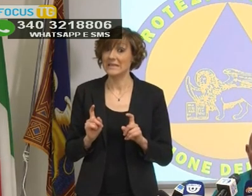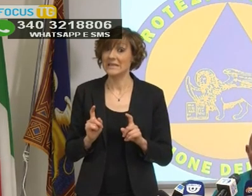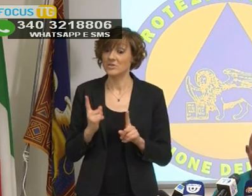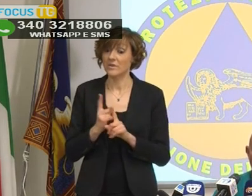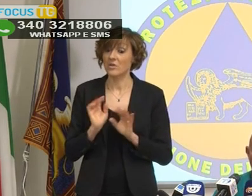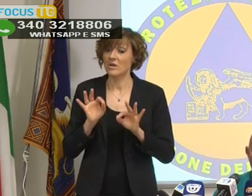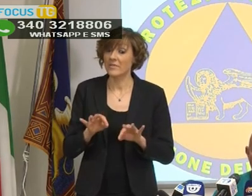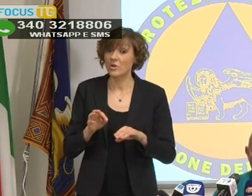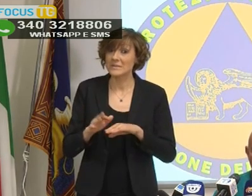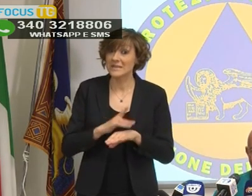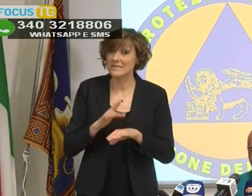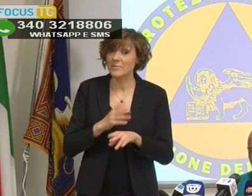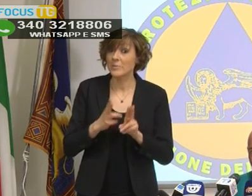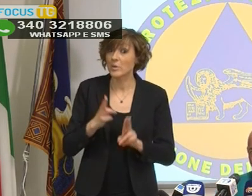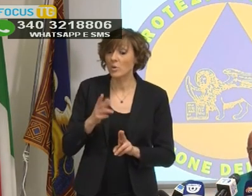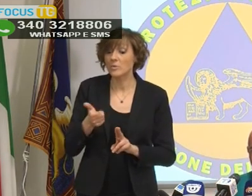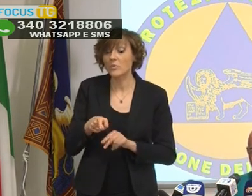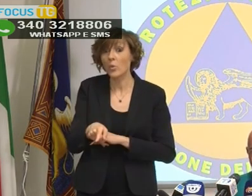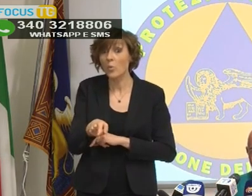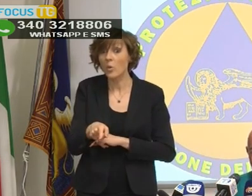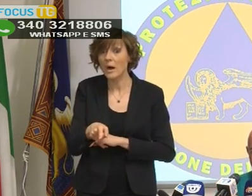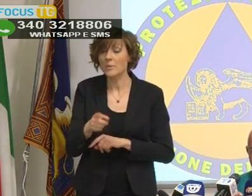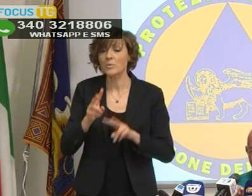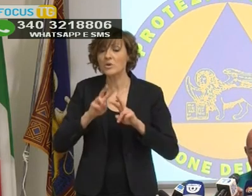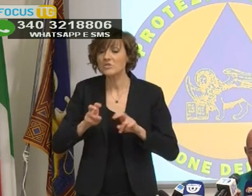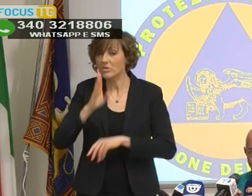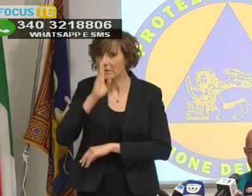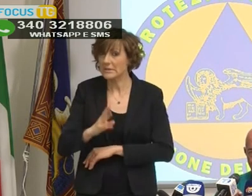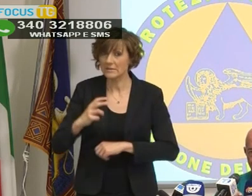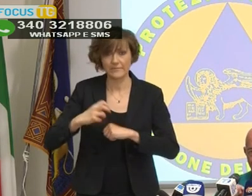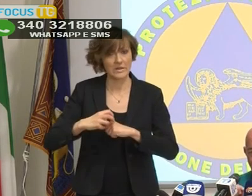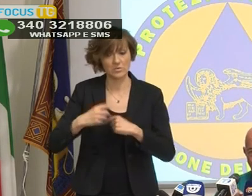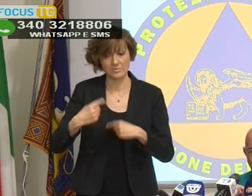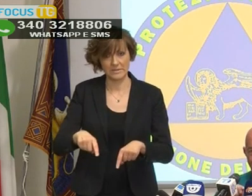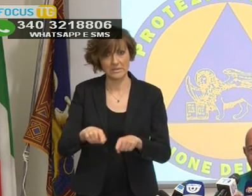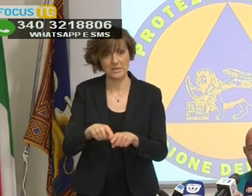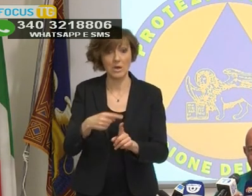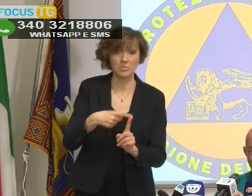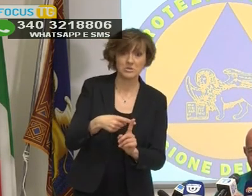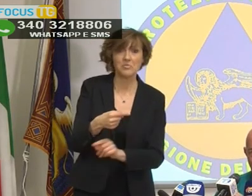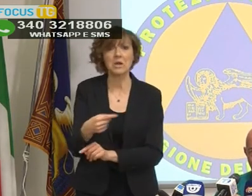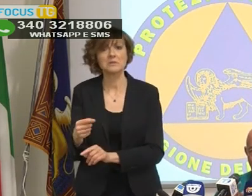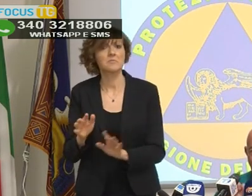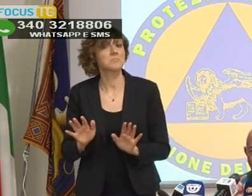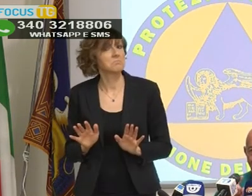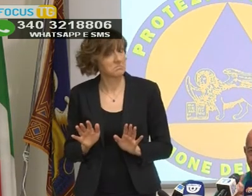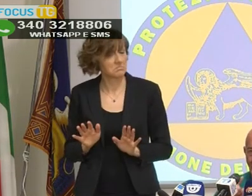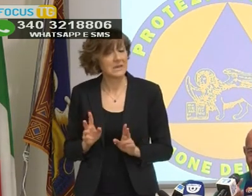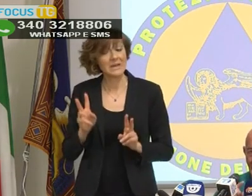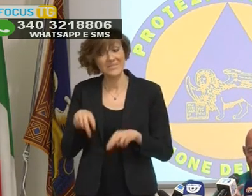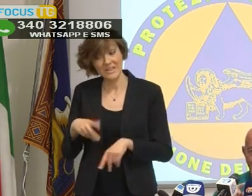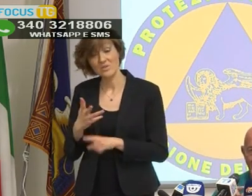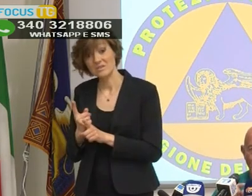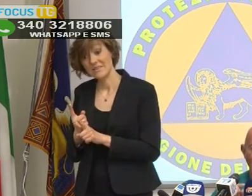più sensibili, perché questo fa la ricerca diretta del virus, positivo o negativo. Ci saranno